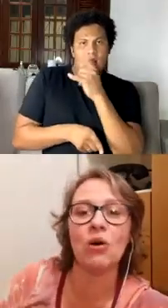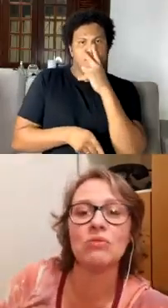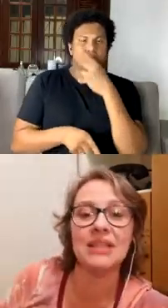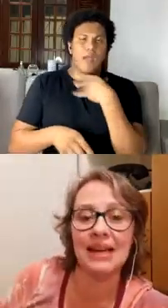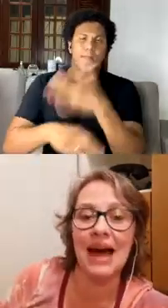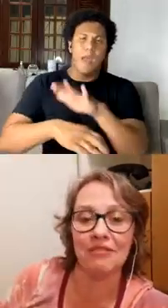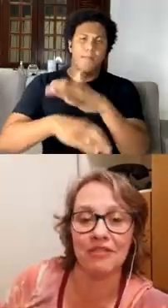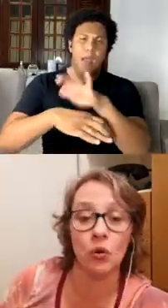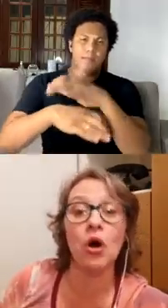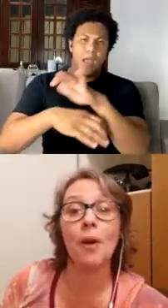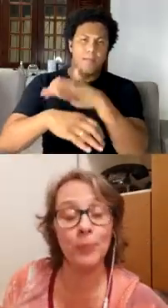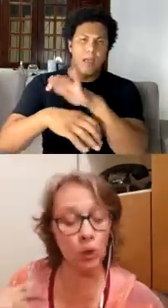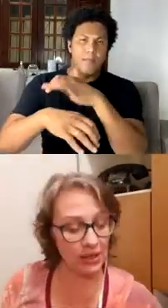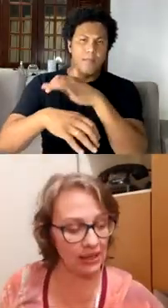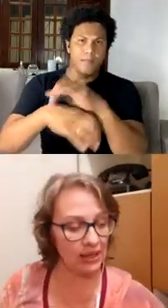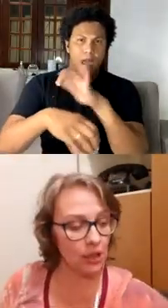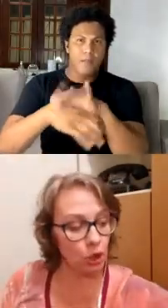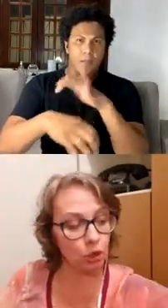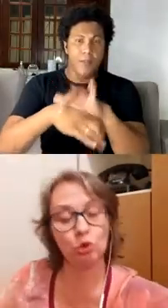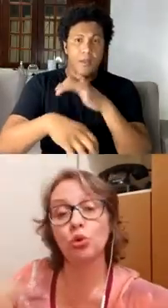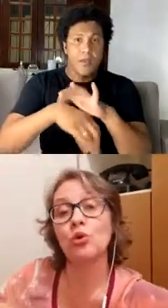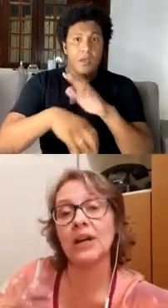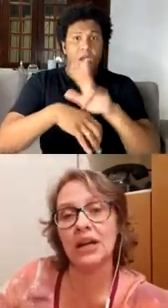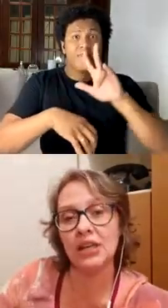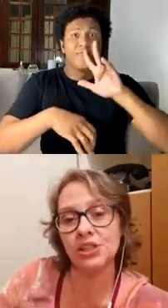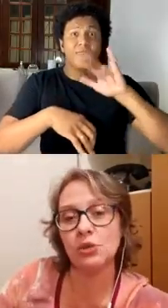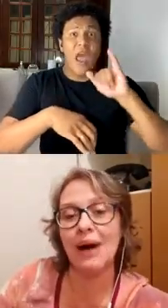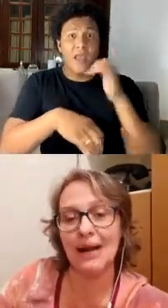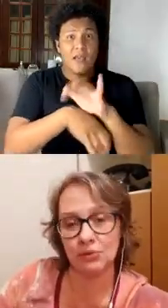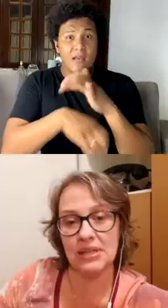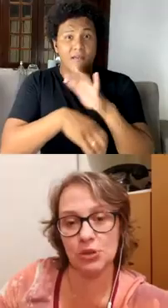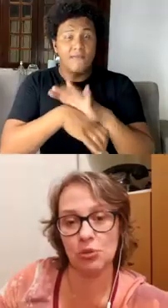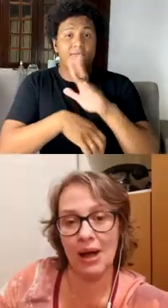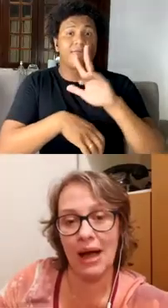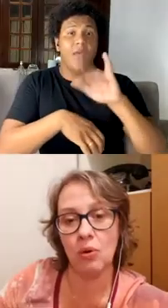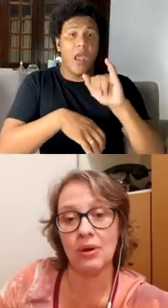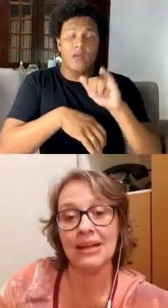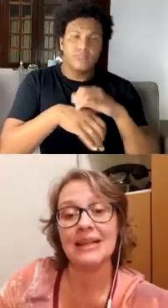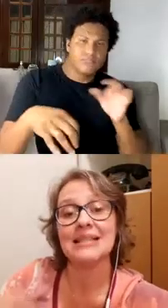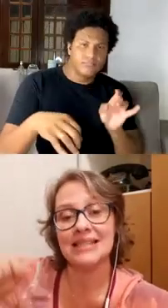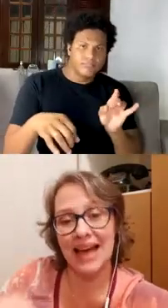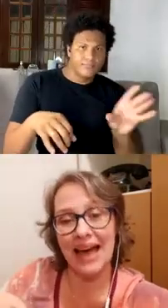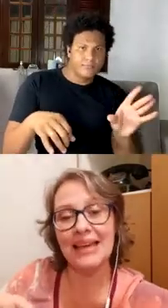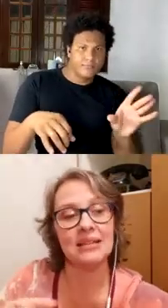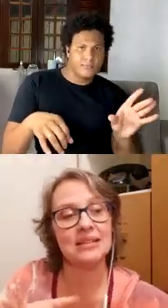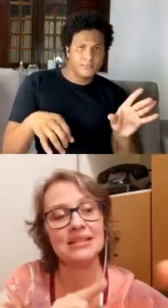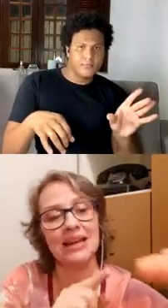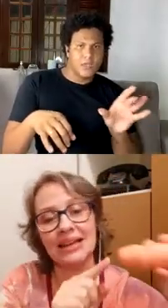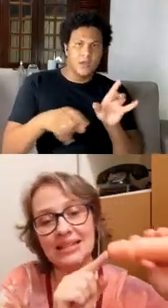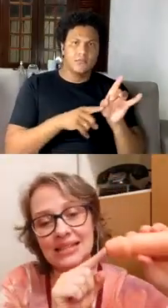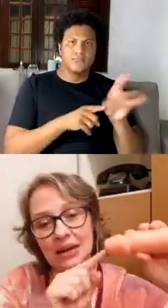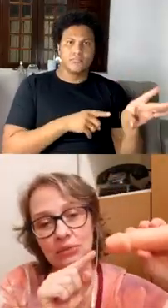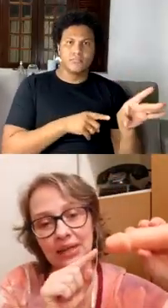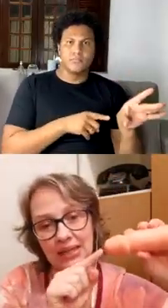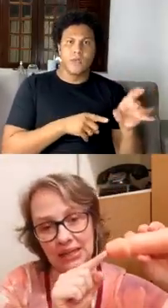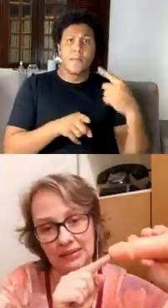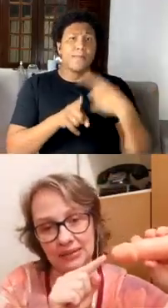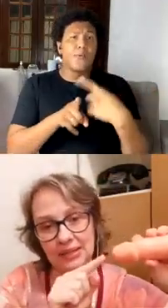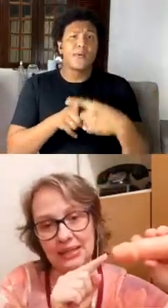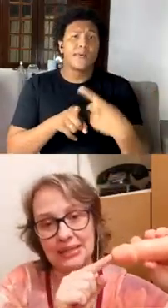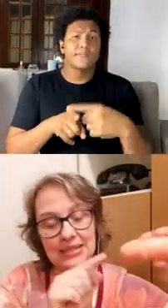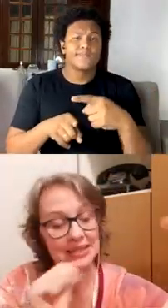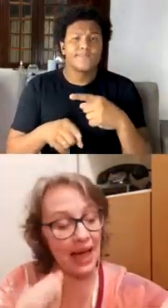é aconselhável, porque durante o ato sexual sai secreção